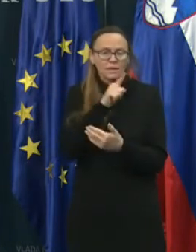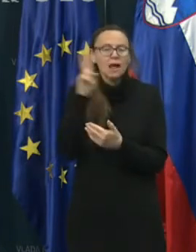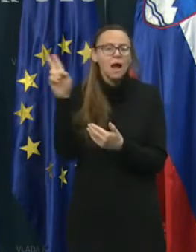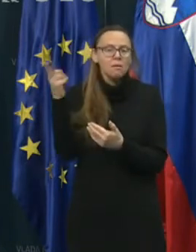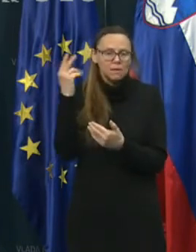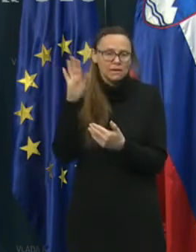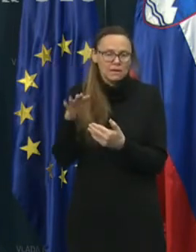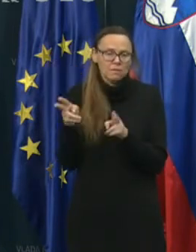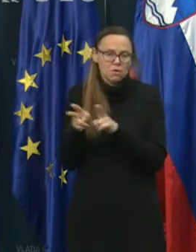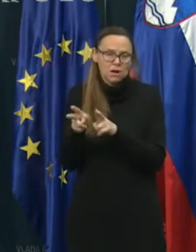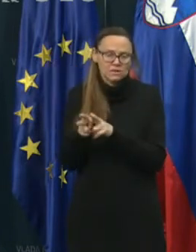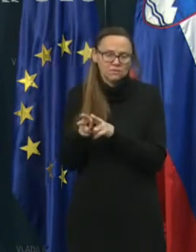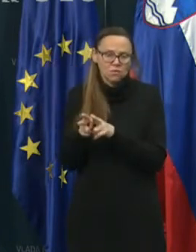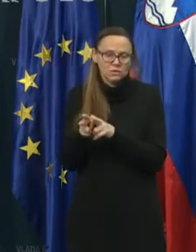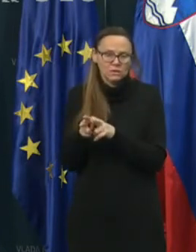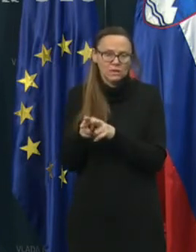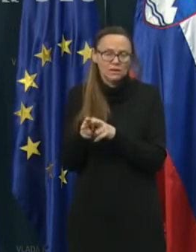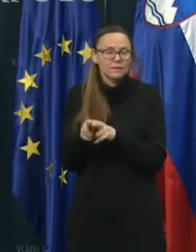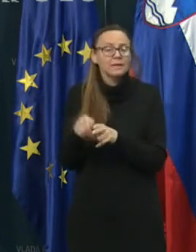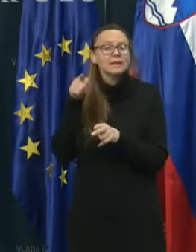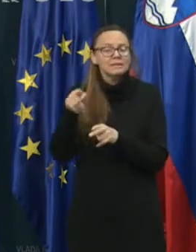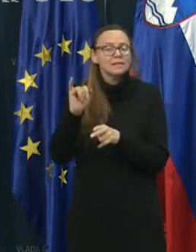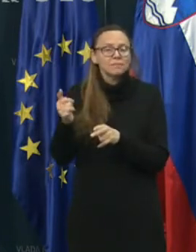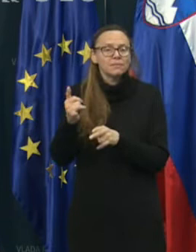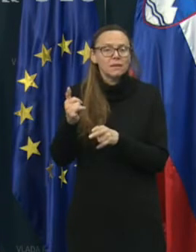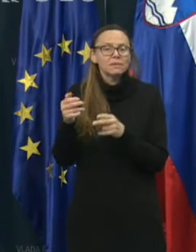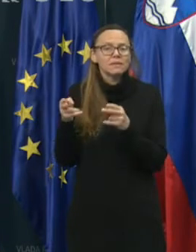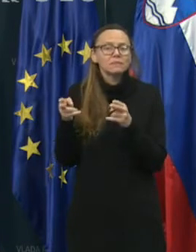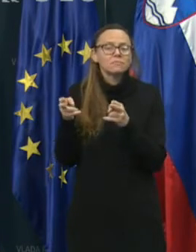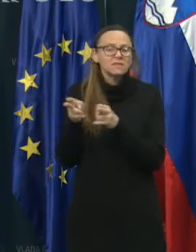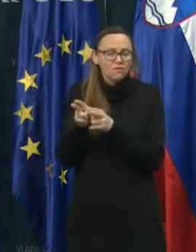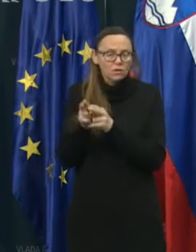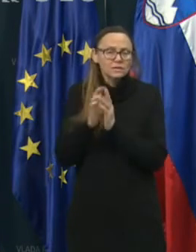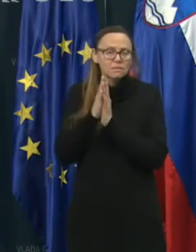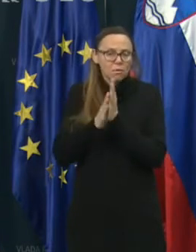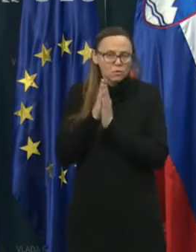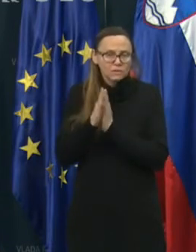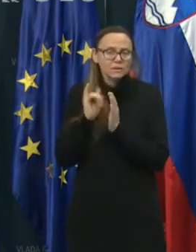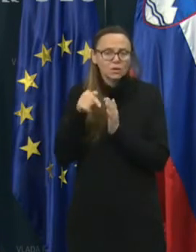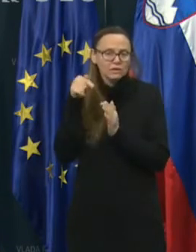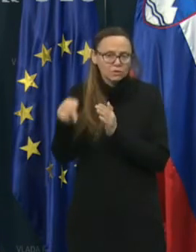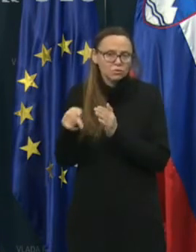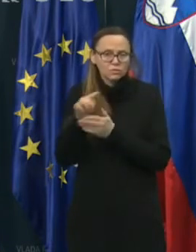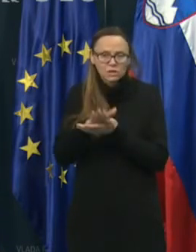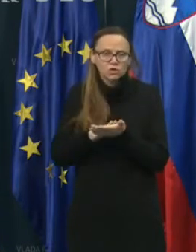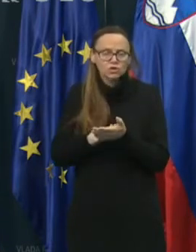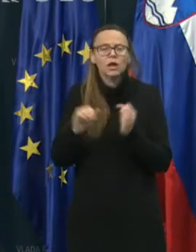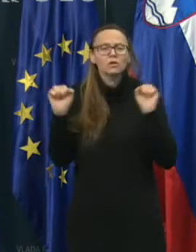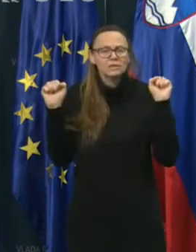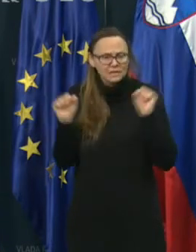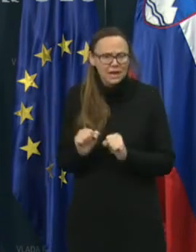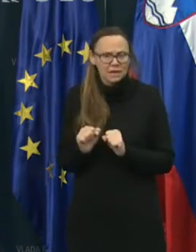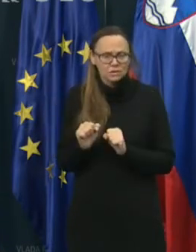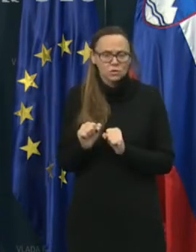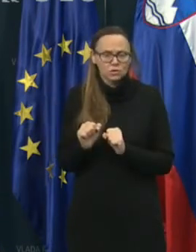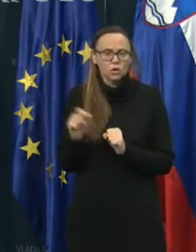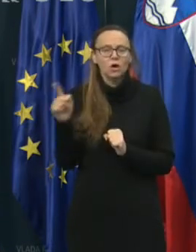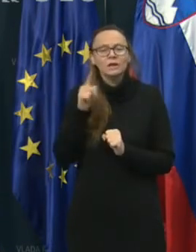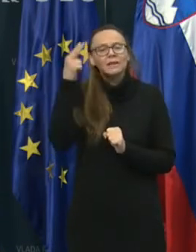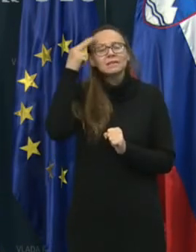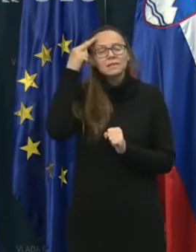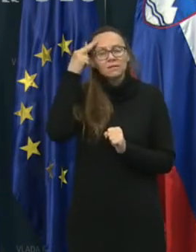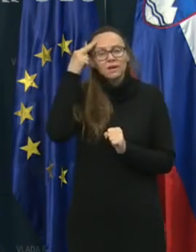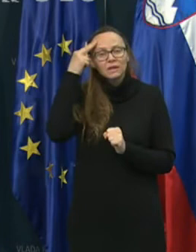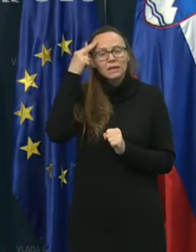na svojce, s tem, da bi svojce zaprosili, da se tega lotijo z vso resnostjo in